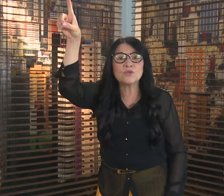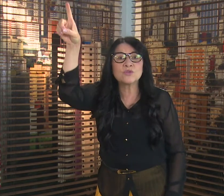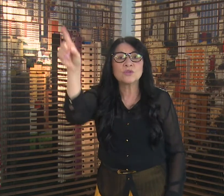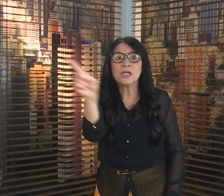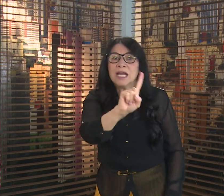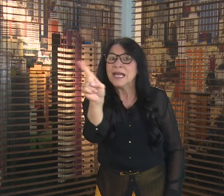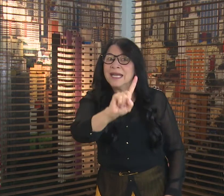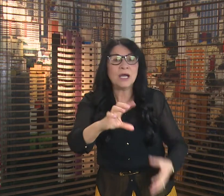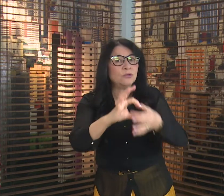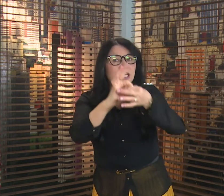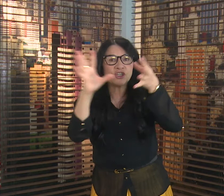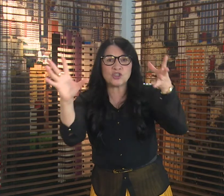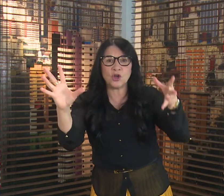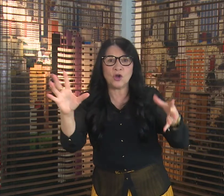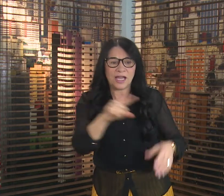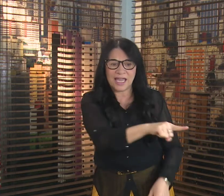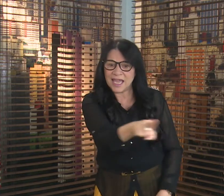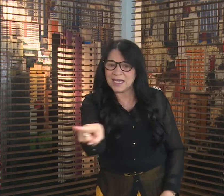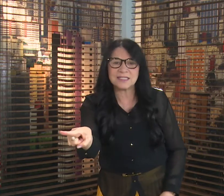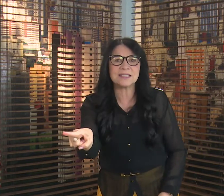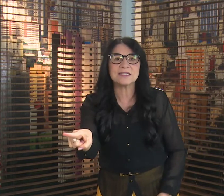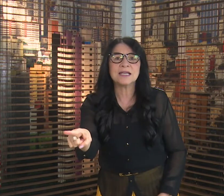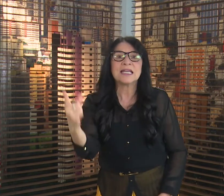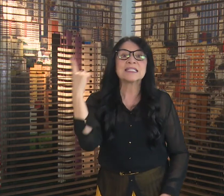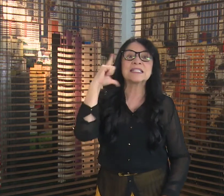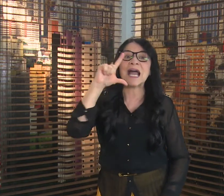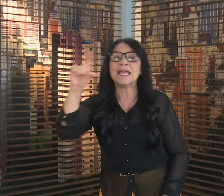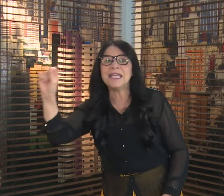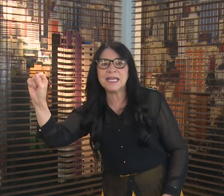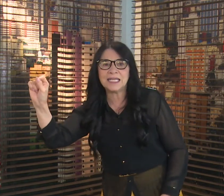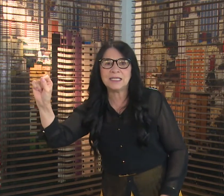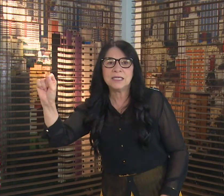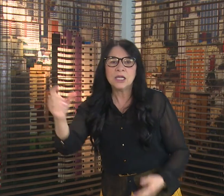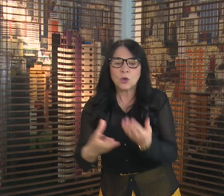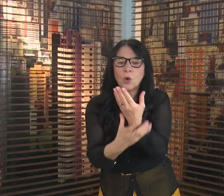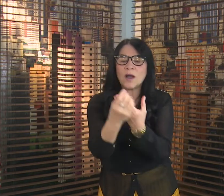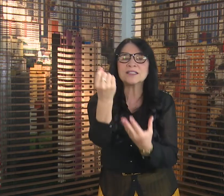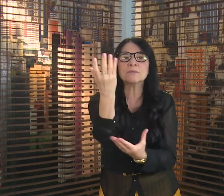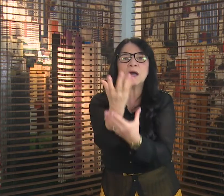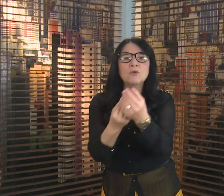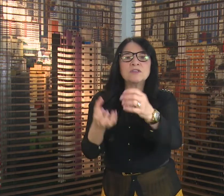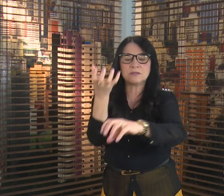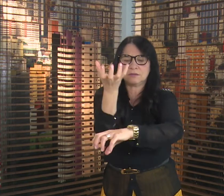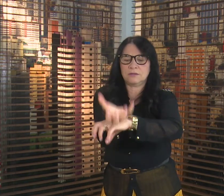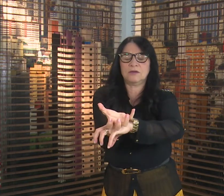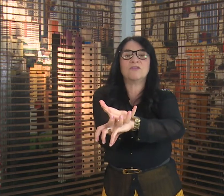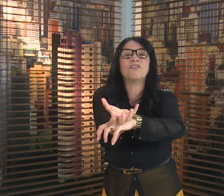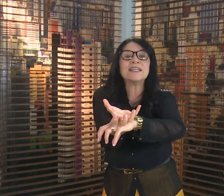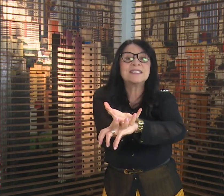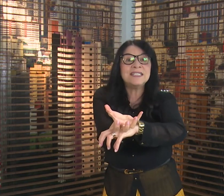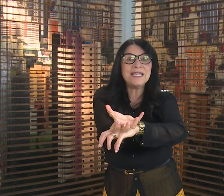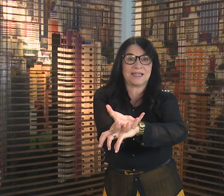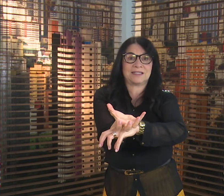Deus não deixou eles saírem com as mãos vazias.